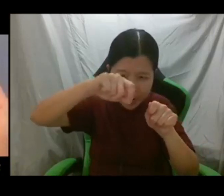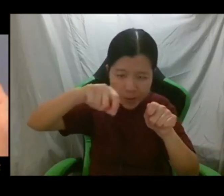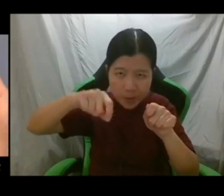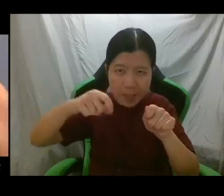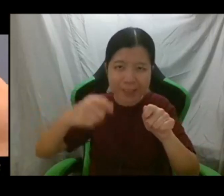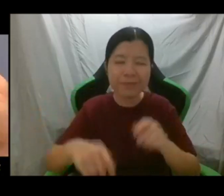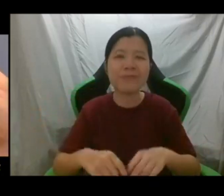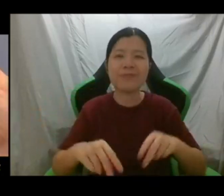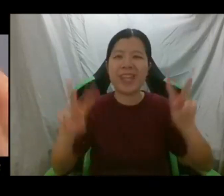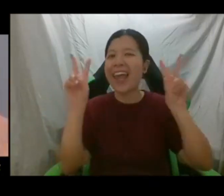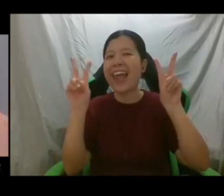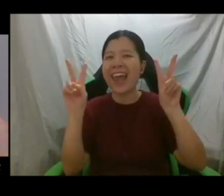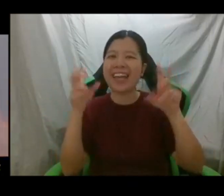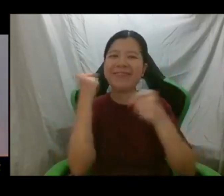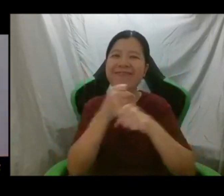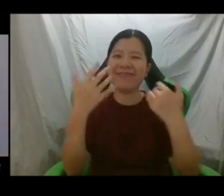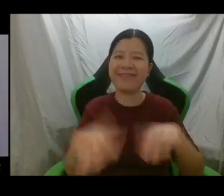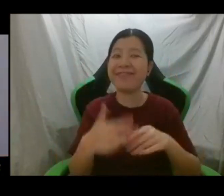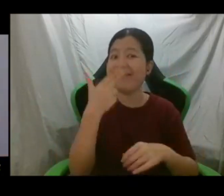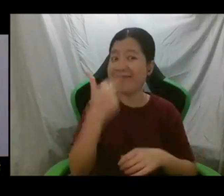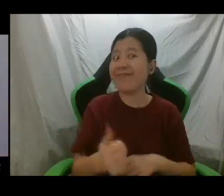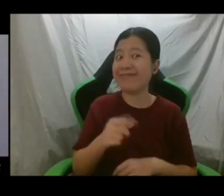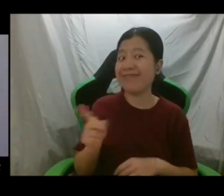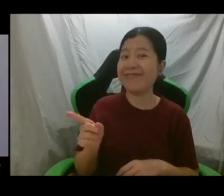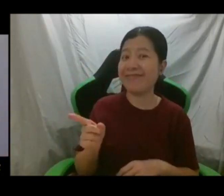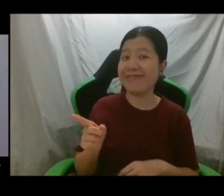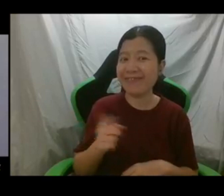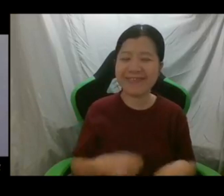耶！終於完成啦，靚咧！